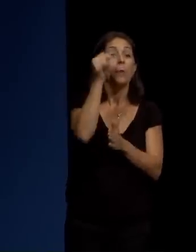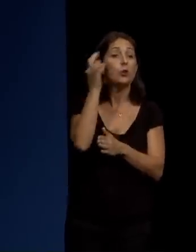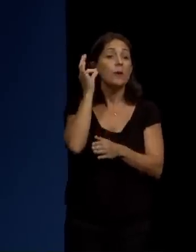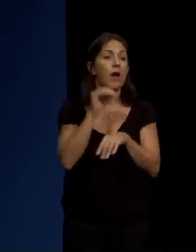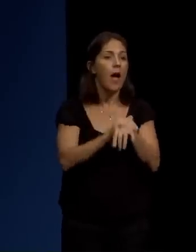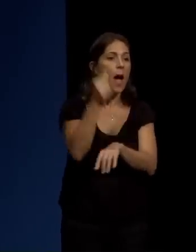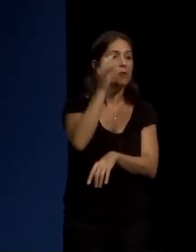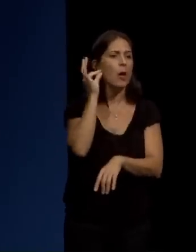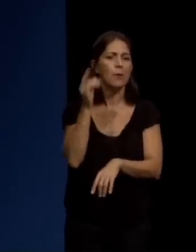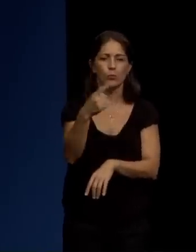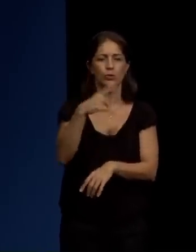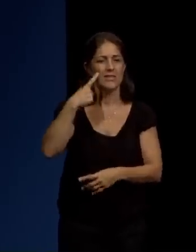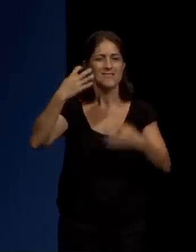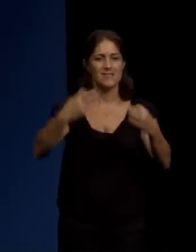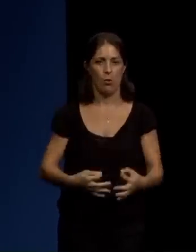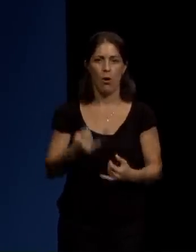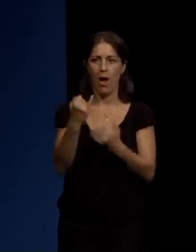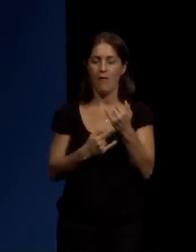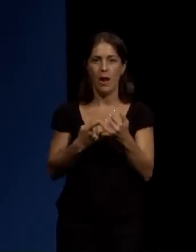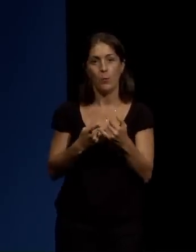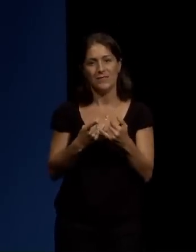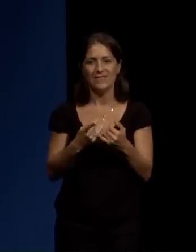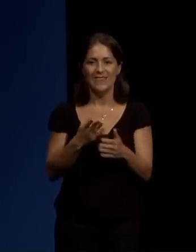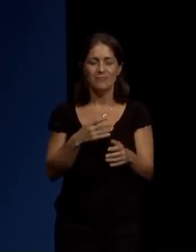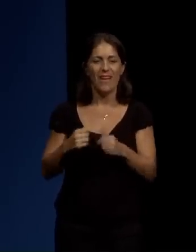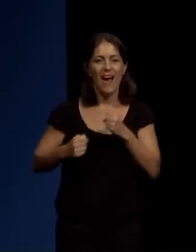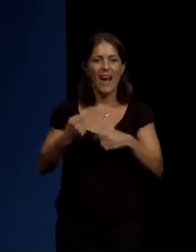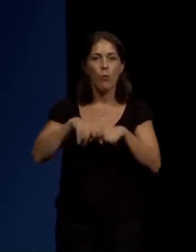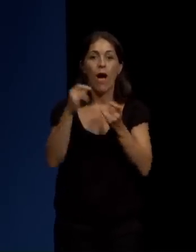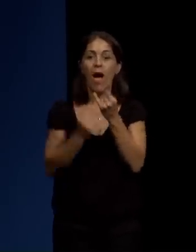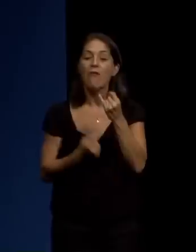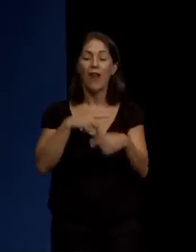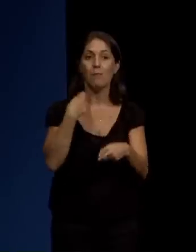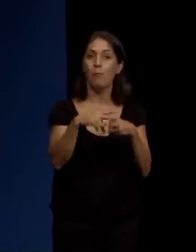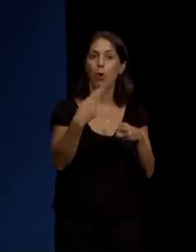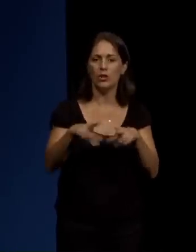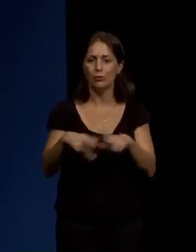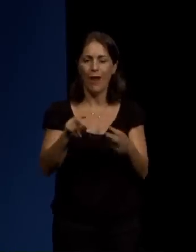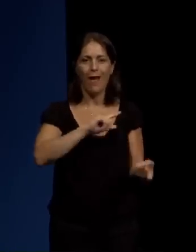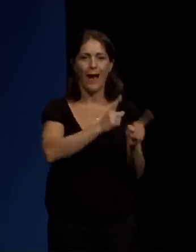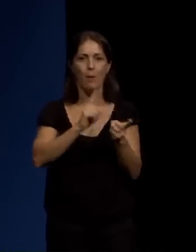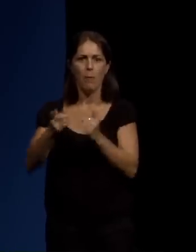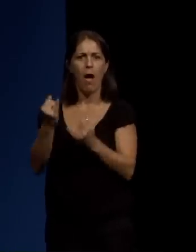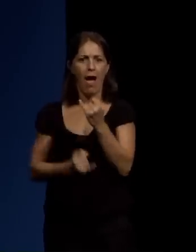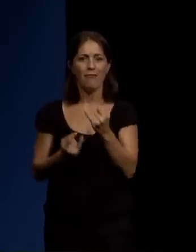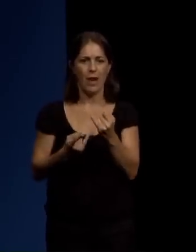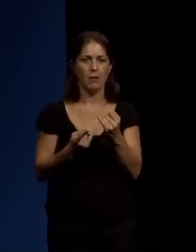amigas, estades seguros de que a carreira de relevos que é a loita polo cambio político e social en Galicia pódese gañar. Esta vez, por